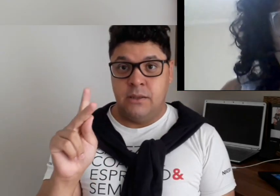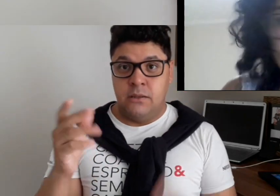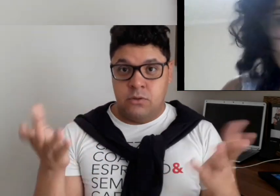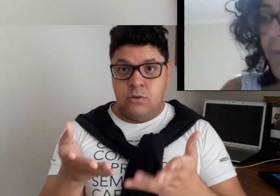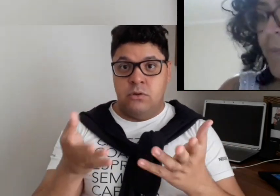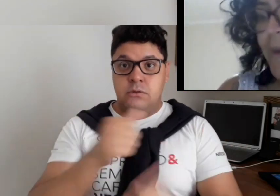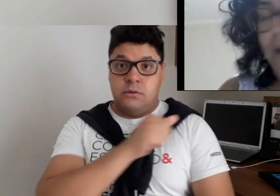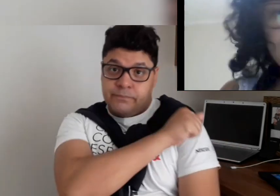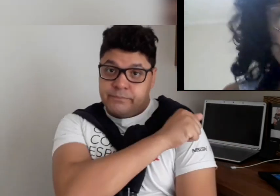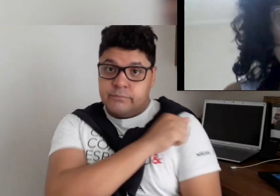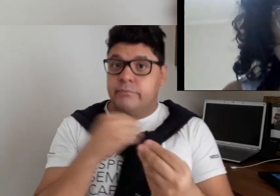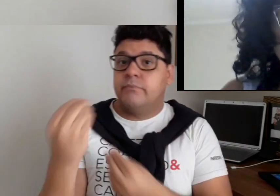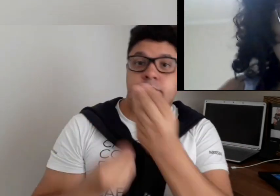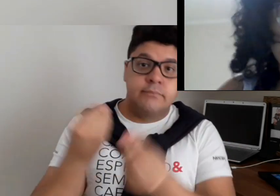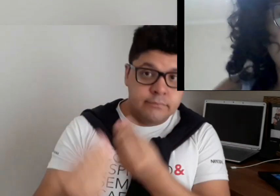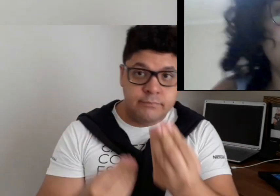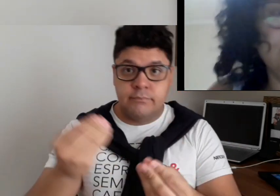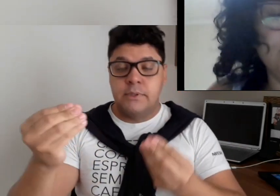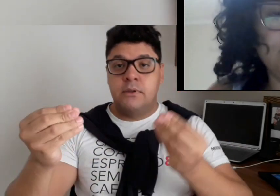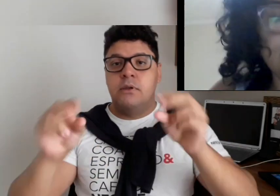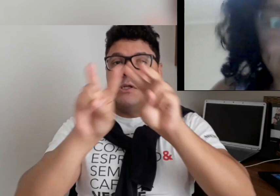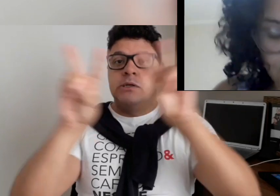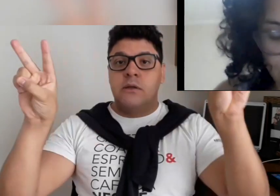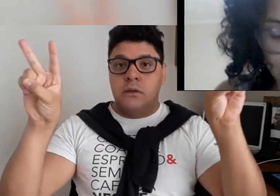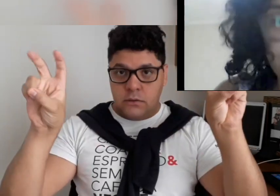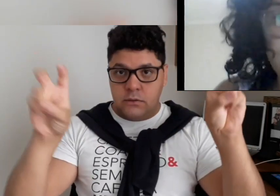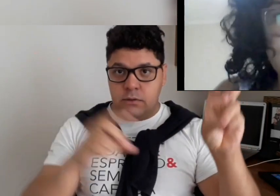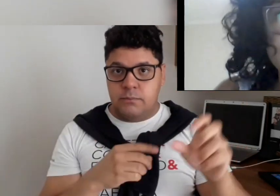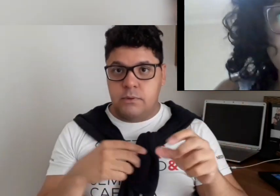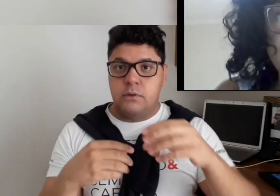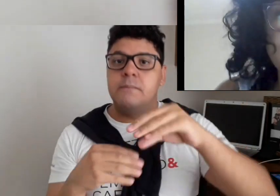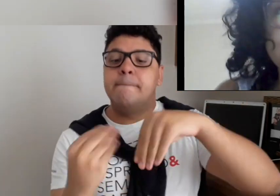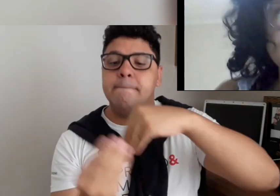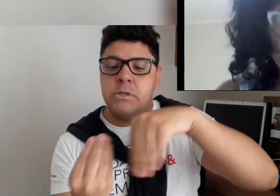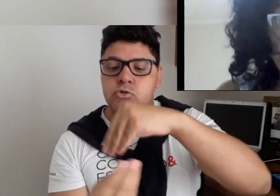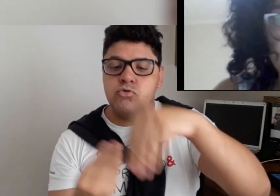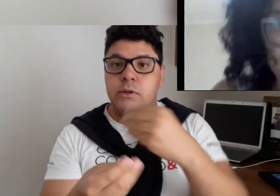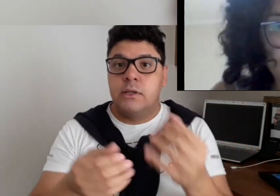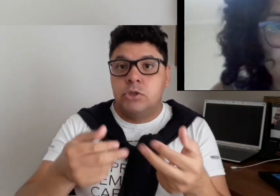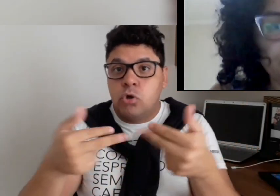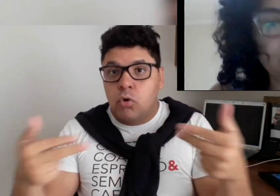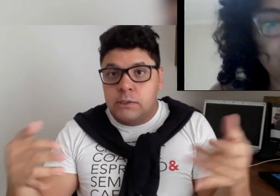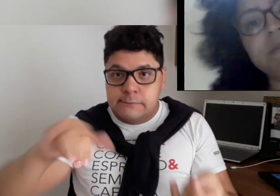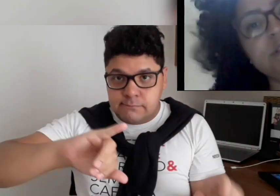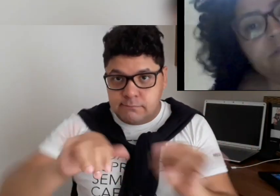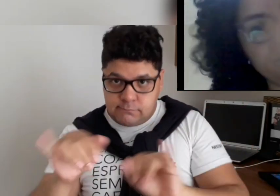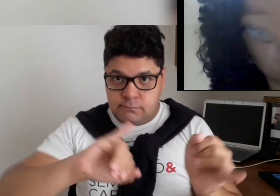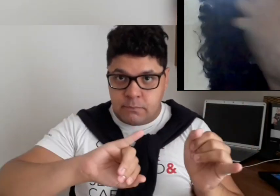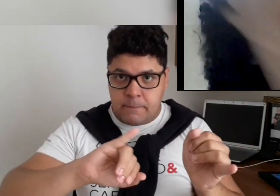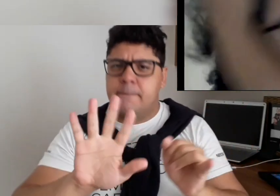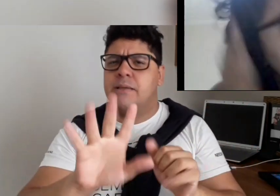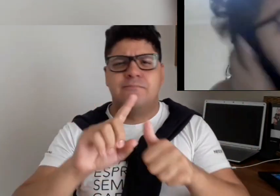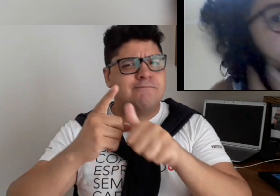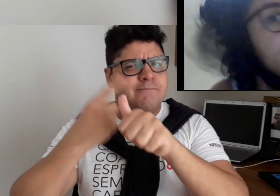Pessoal, então vamos para a aula de hoje, né? Nós vamos falar sobre mistura ainda, mas a gente vai